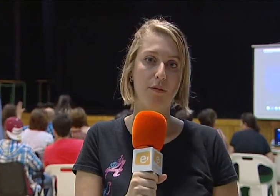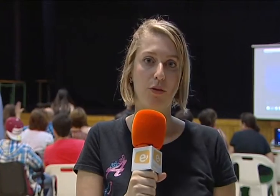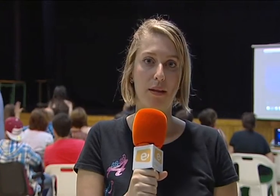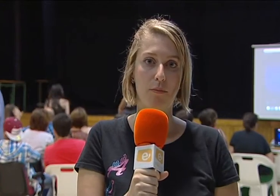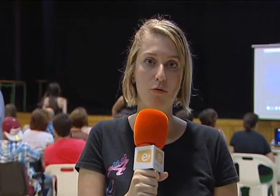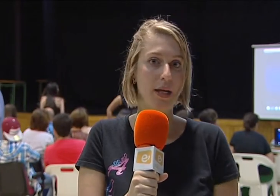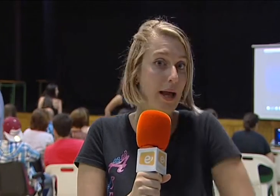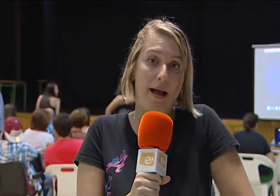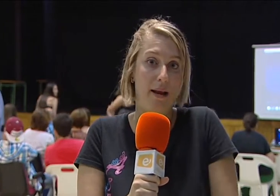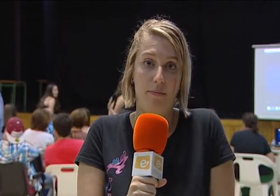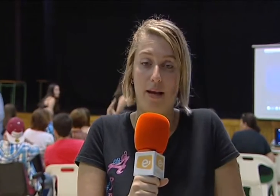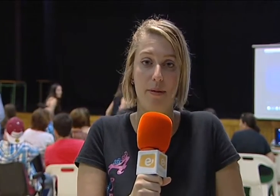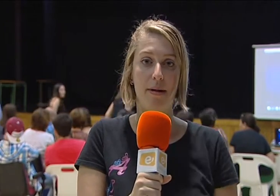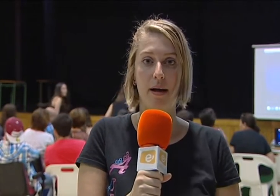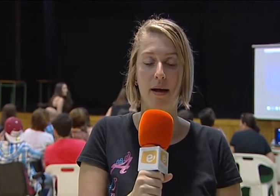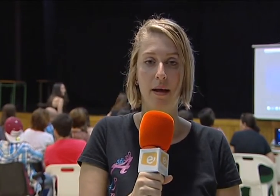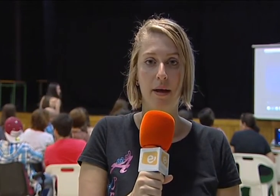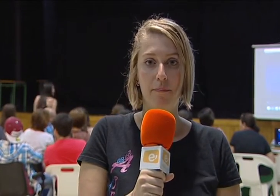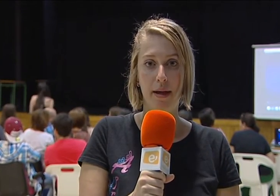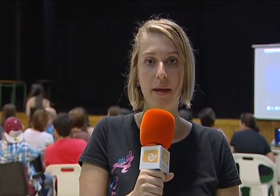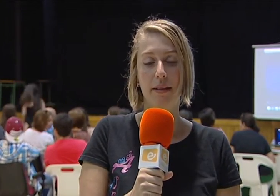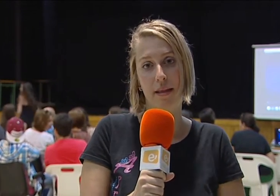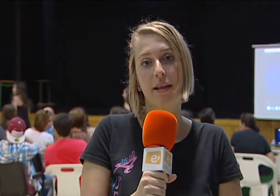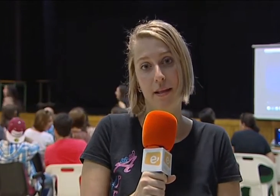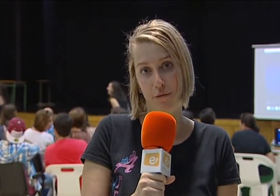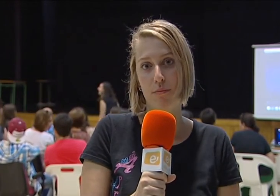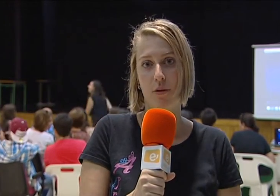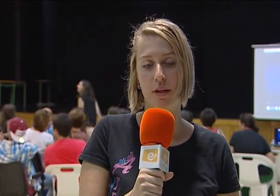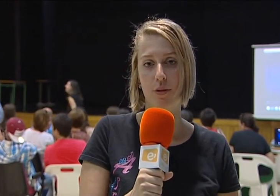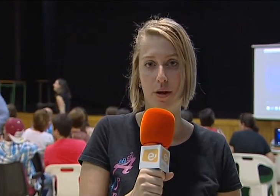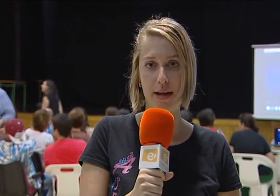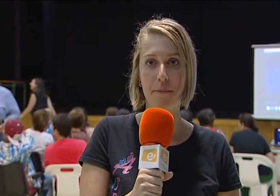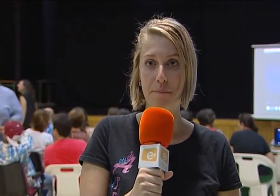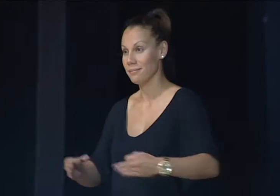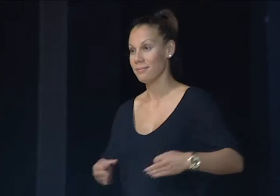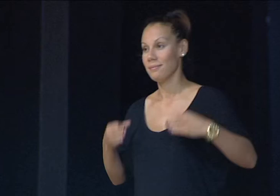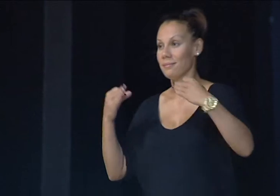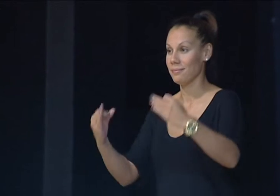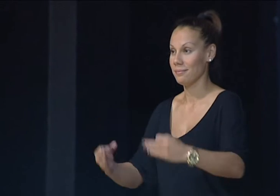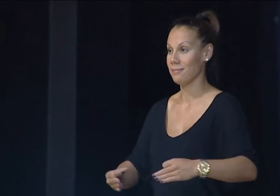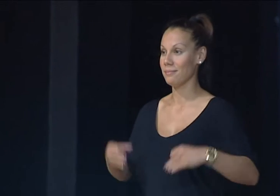disfrutar de la música a la misma vez, de distinta forma, con distinto canal.